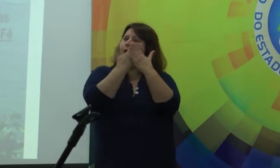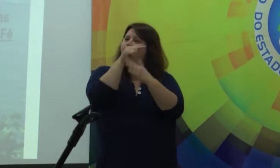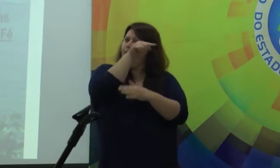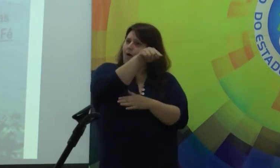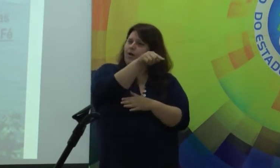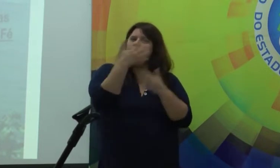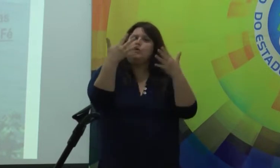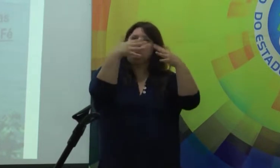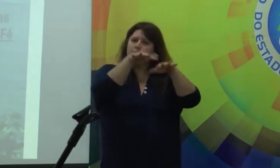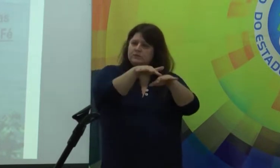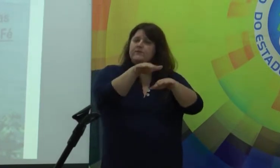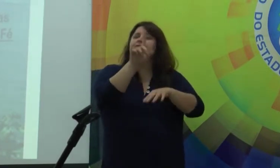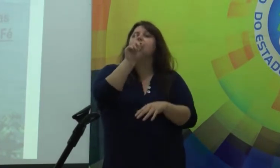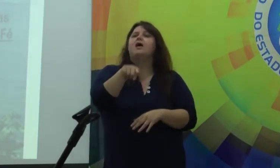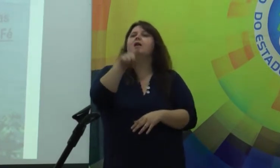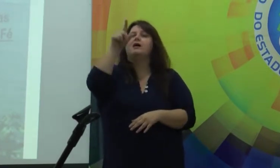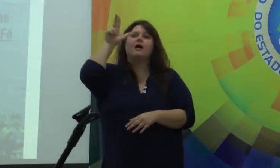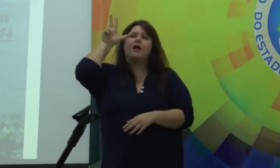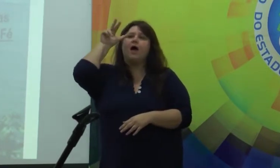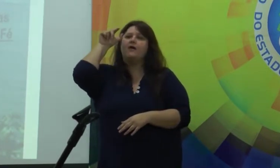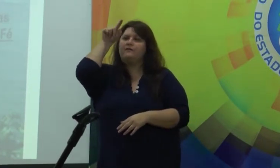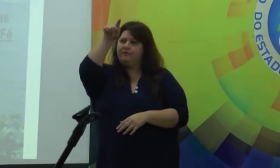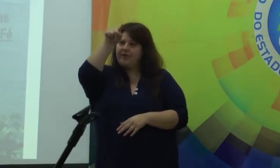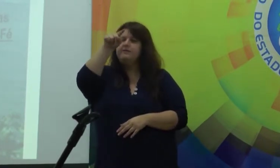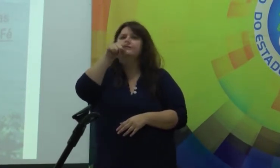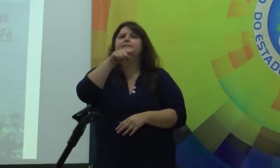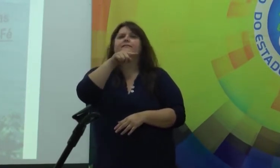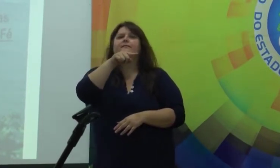vendo aquilo e fui para a escola, né?